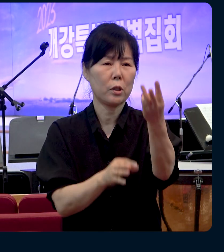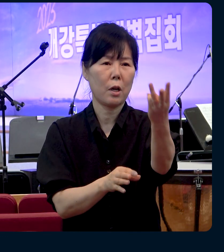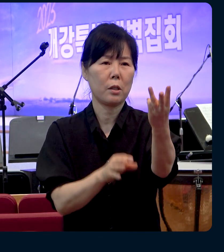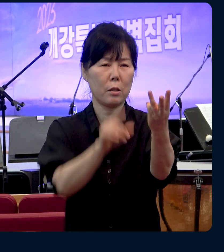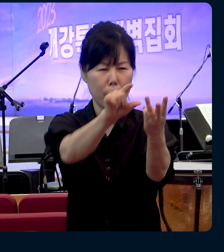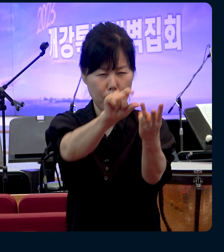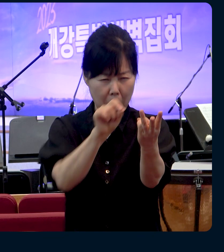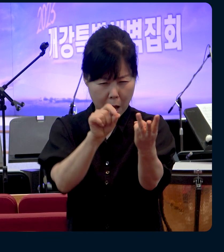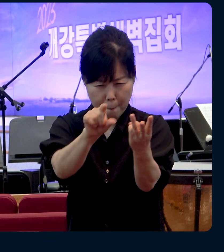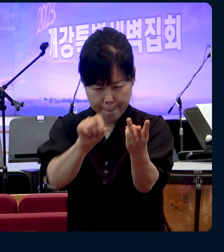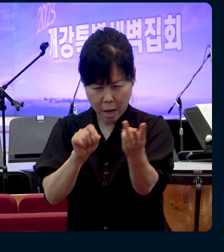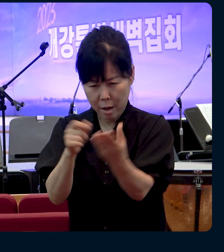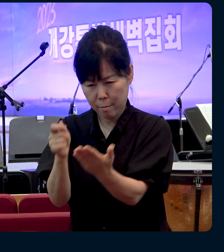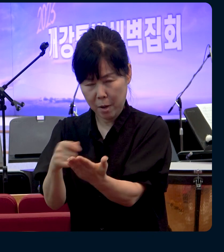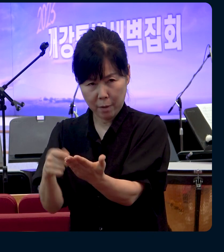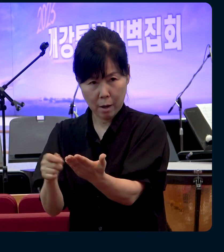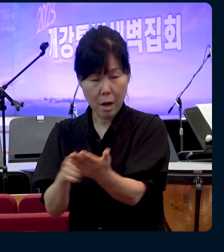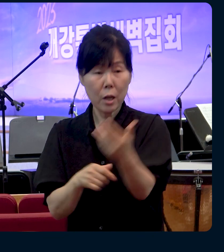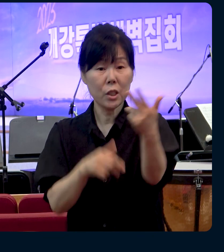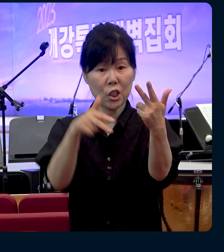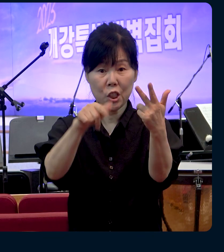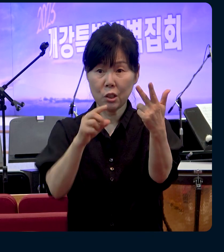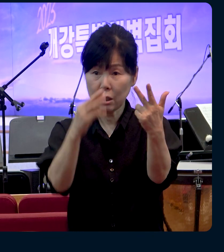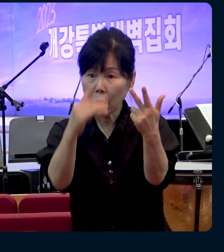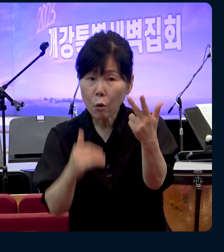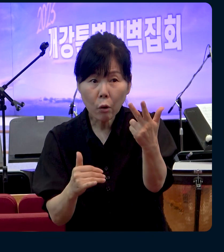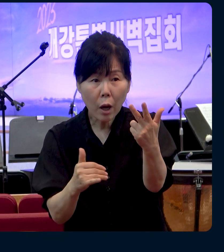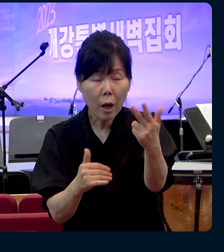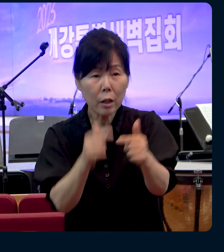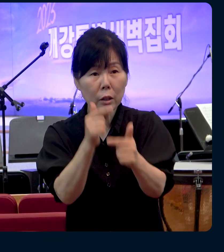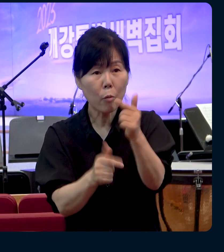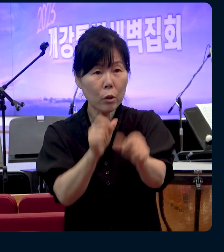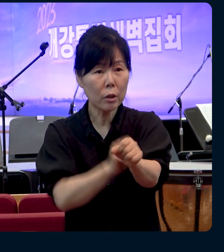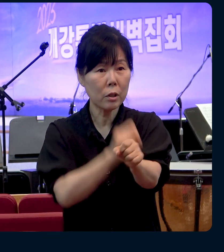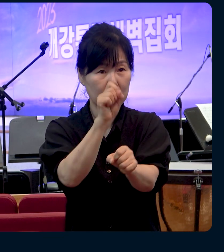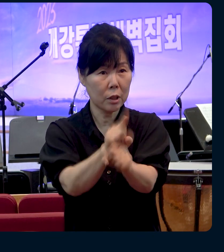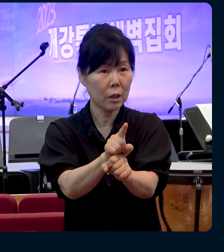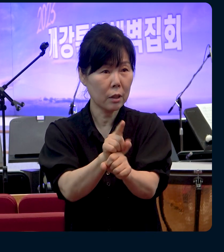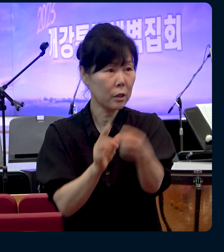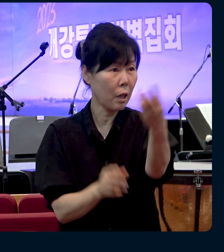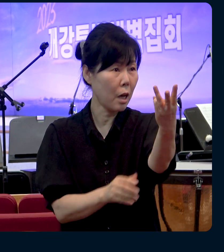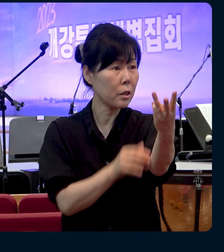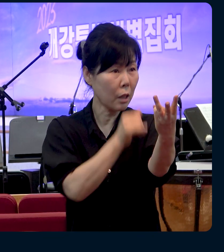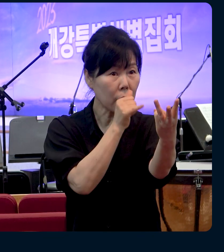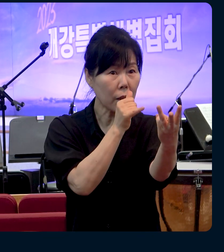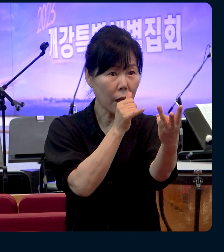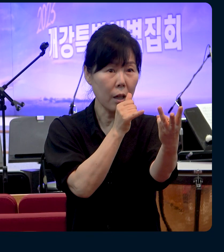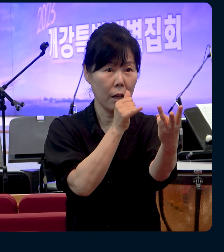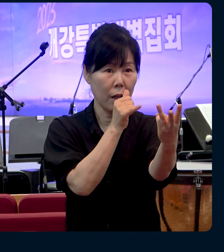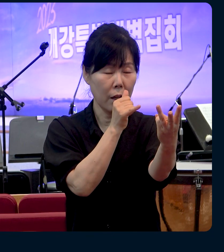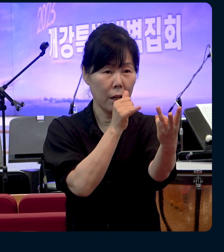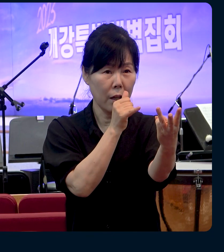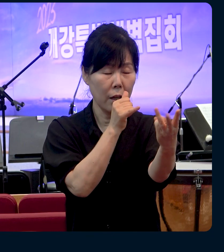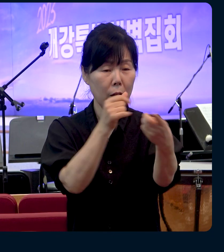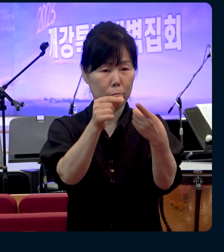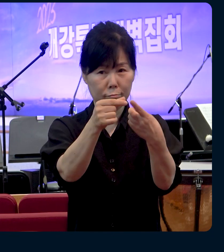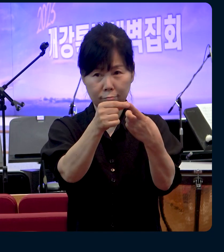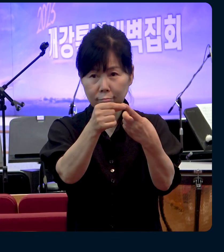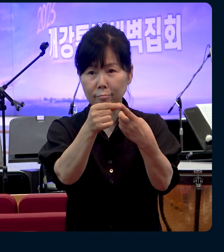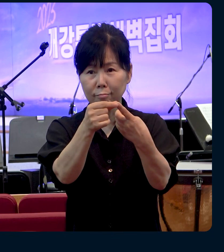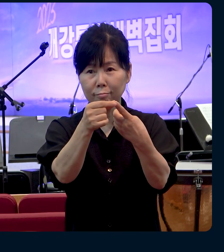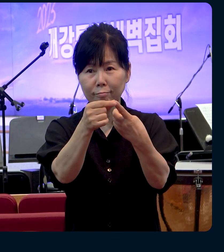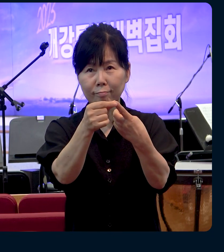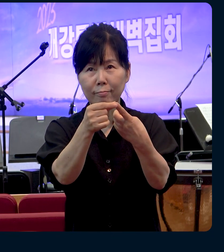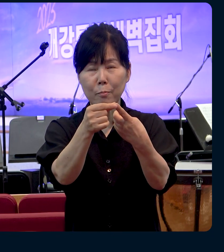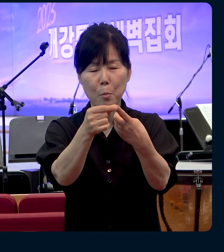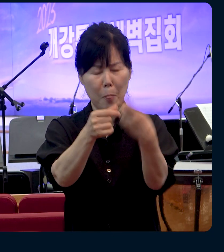집어넣었잖아요. 자, 7절을 보면서 그 나무의 특징 세 가지, 어떤 부분입니까? 우선 첫 번째가